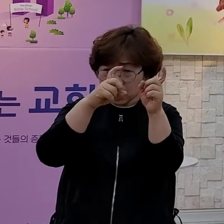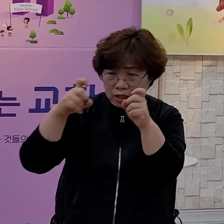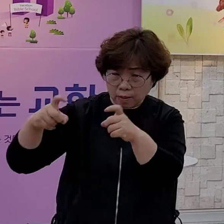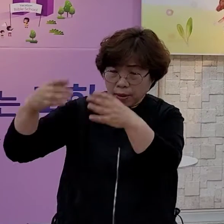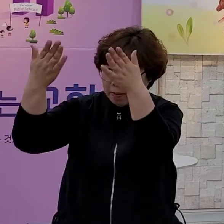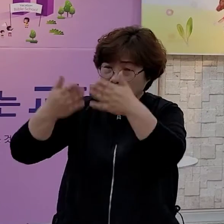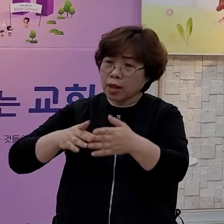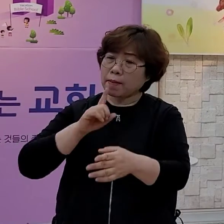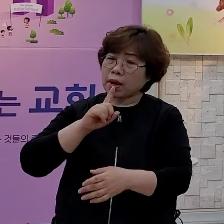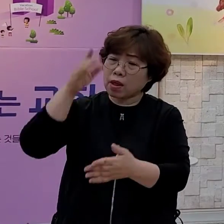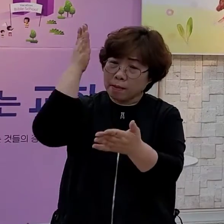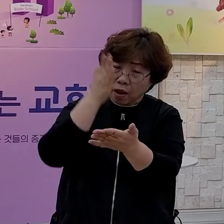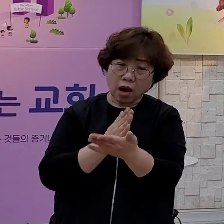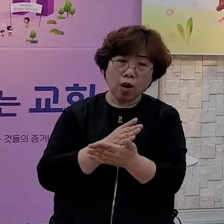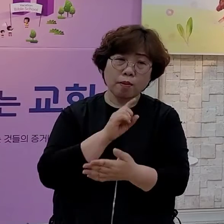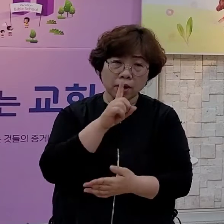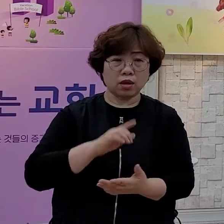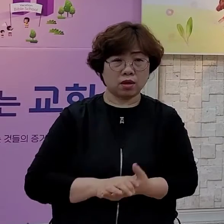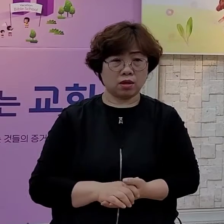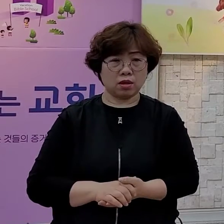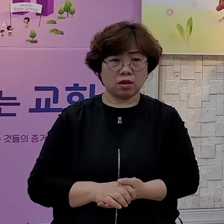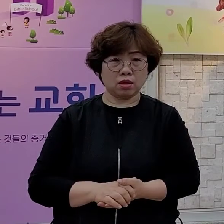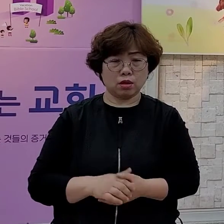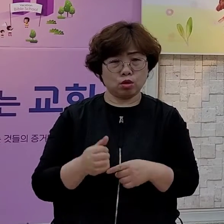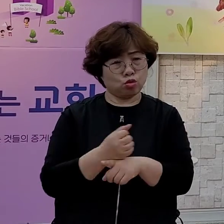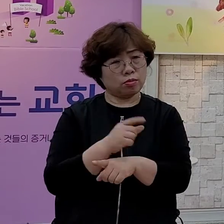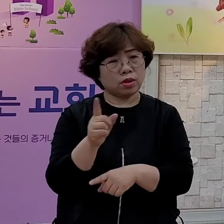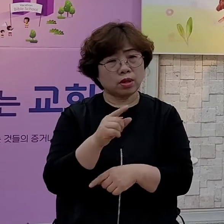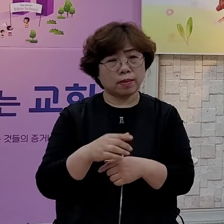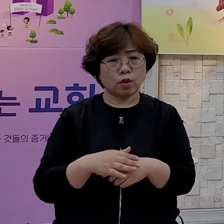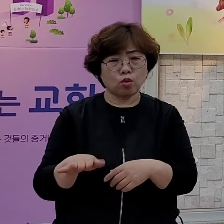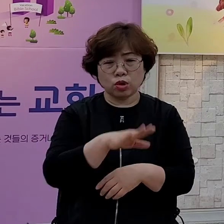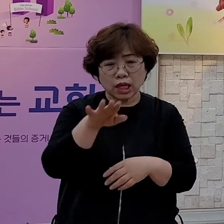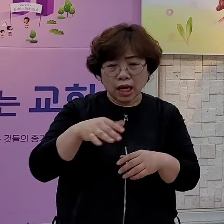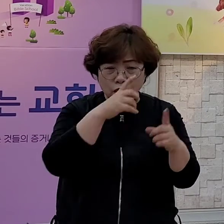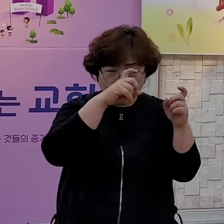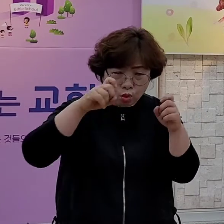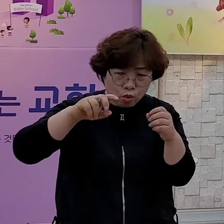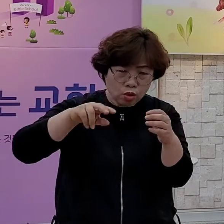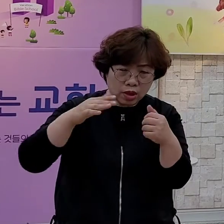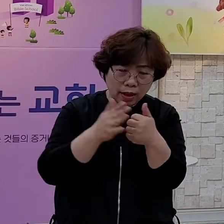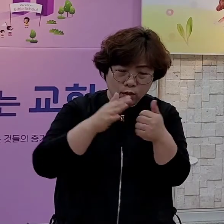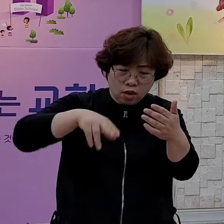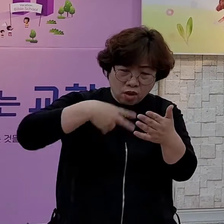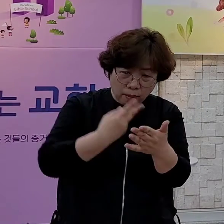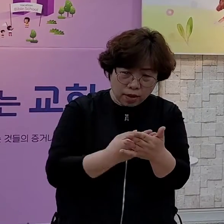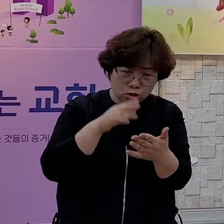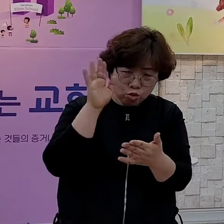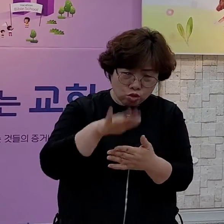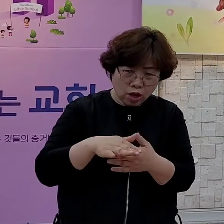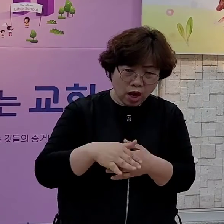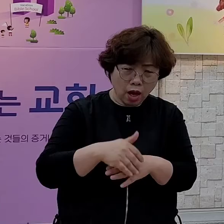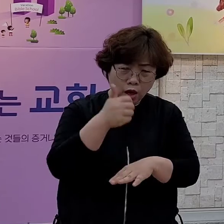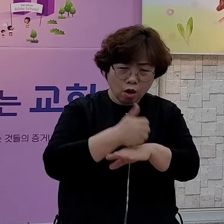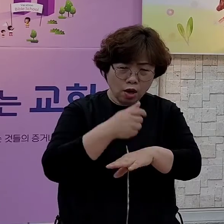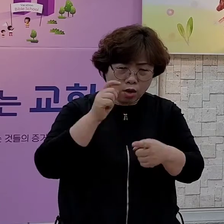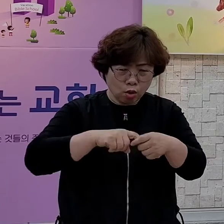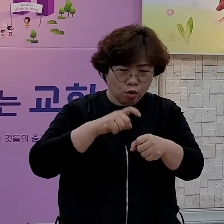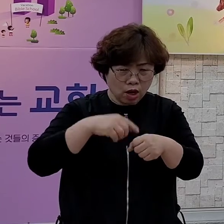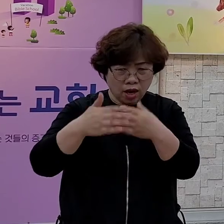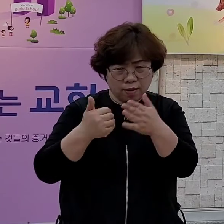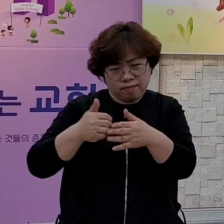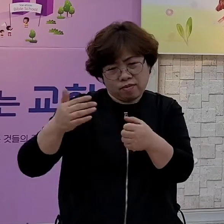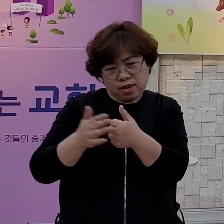자꾸 시험 받고는 유혹을 받아서 넘어지고 나서는 하나님 때문이다 이렇게 말한다는 거예요. 그거